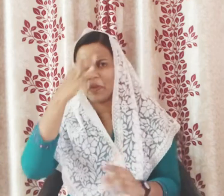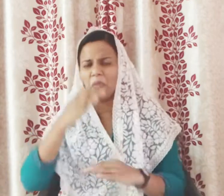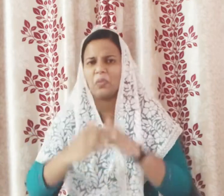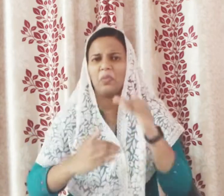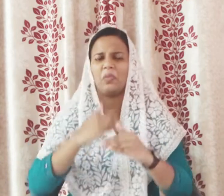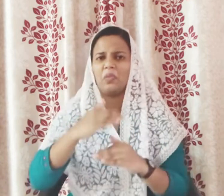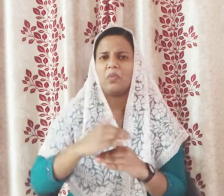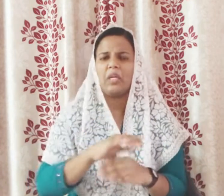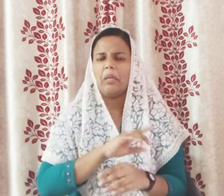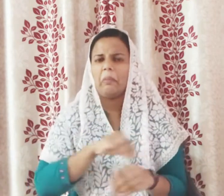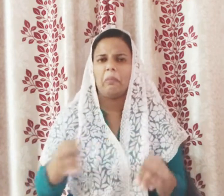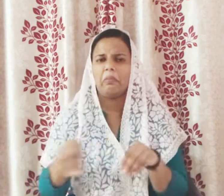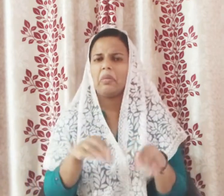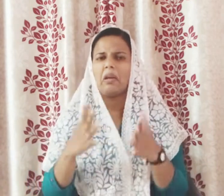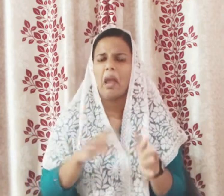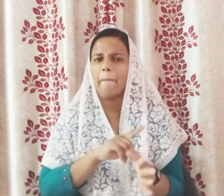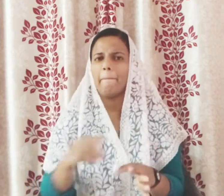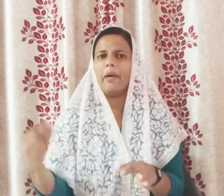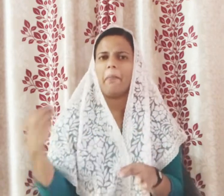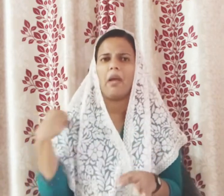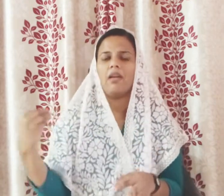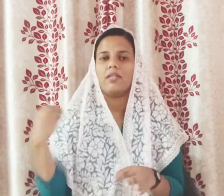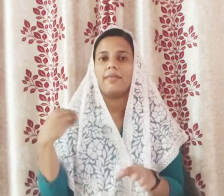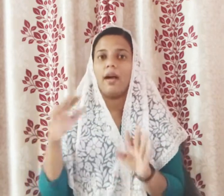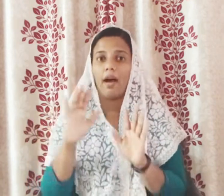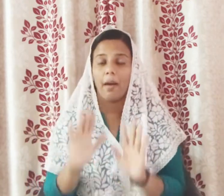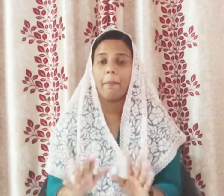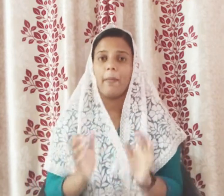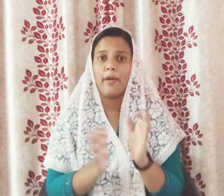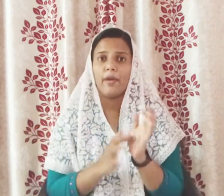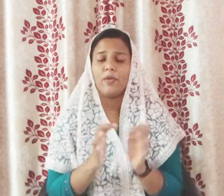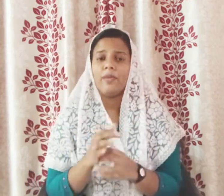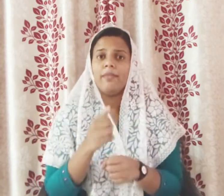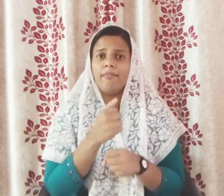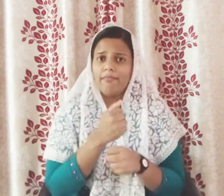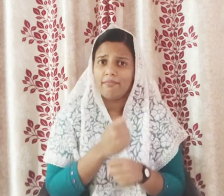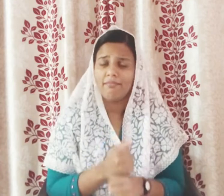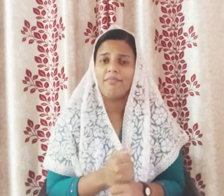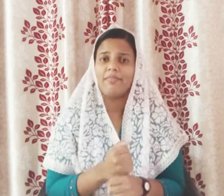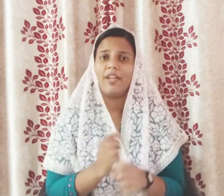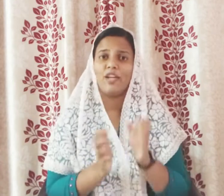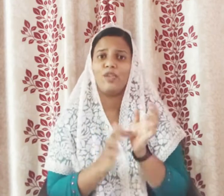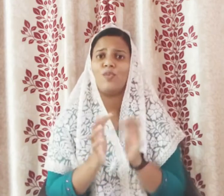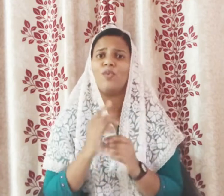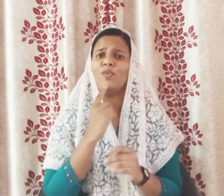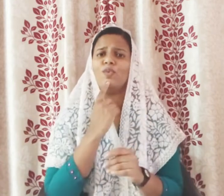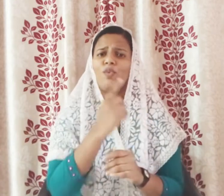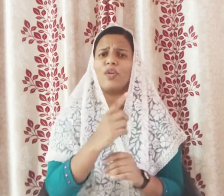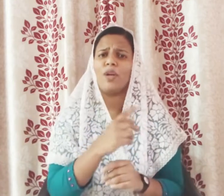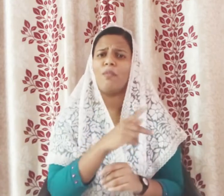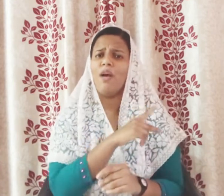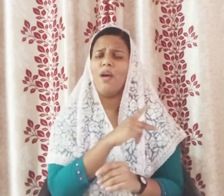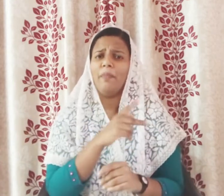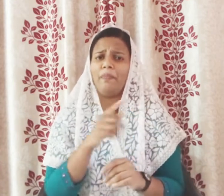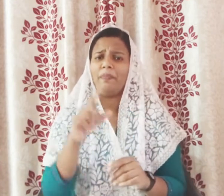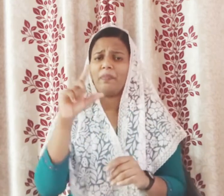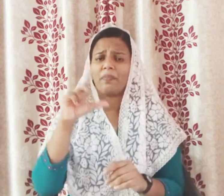ഏറി വരുമ്പോൾ, മാറാതെ നിൽക്കുമ്പോൾ, നമ്മളും കർത്താവിൻ്റെ സന്നിധിയിൽ വന്ന് കർത്താവിനോട് ചോദിക്കണം, ലോർഡ് എന്താണ്